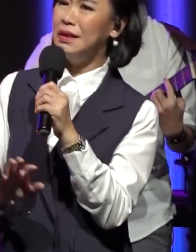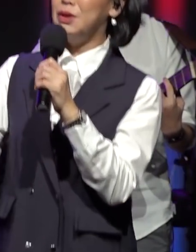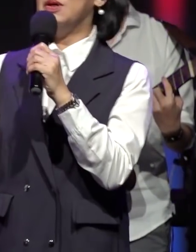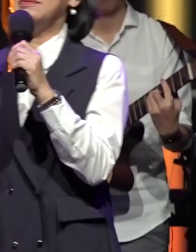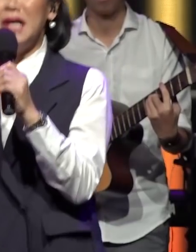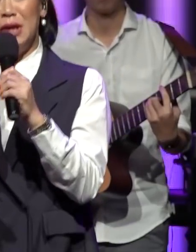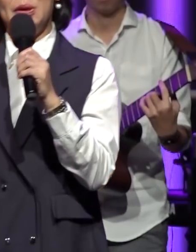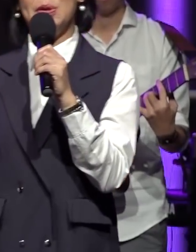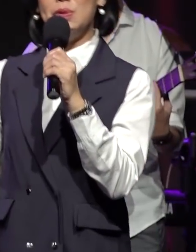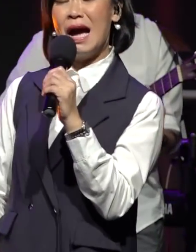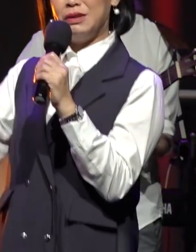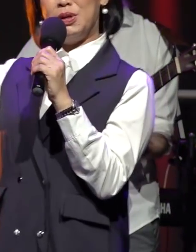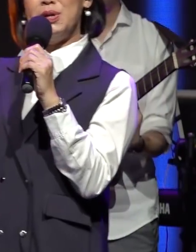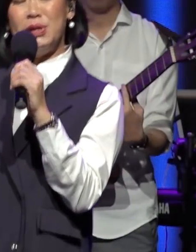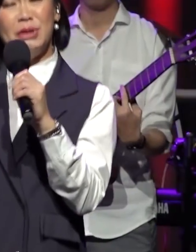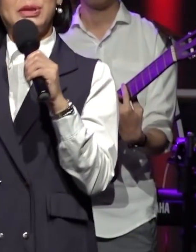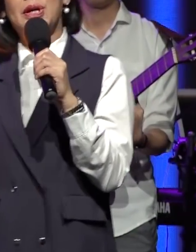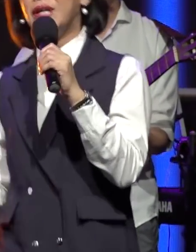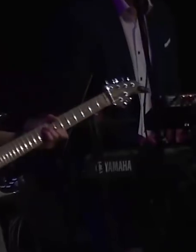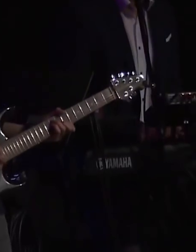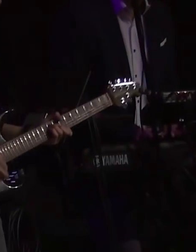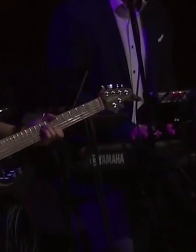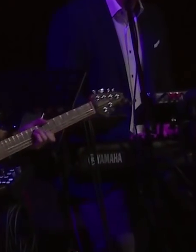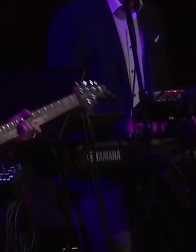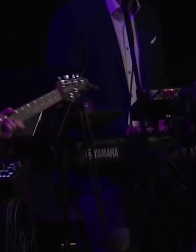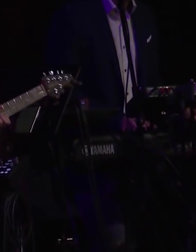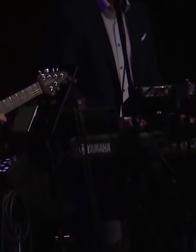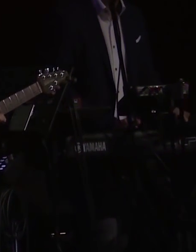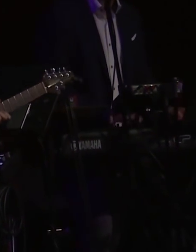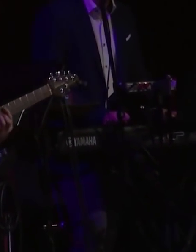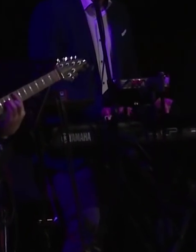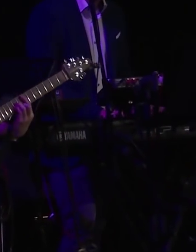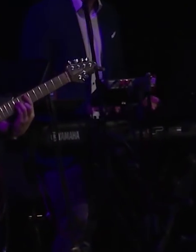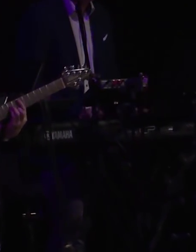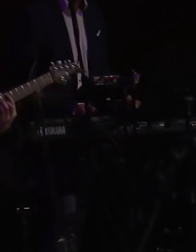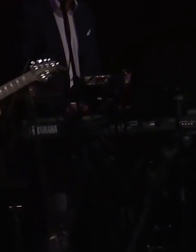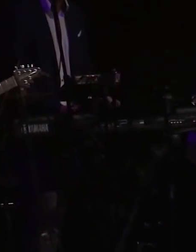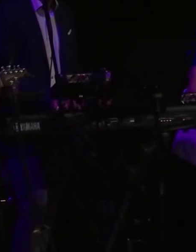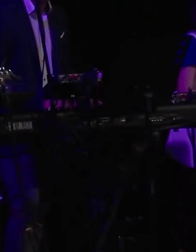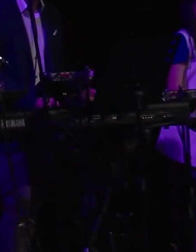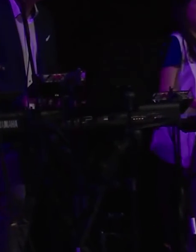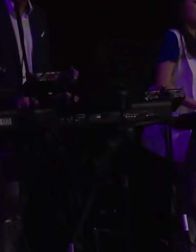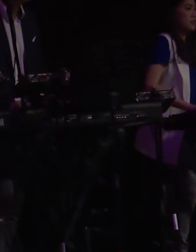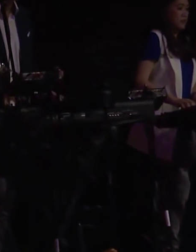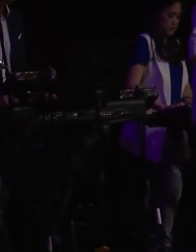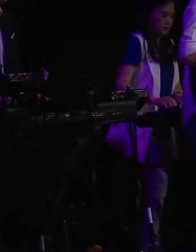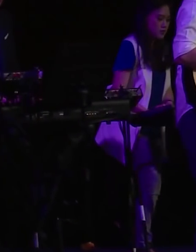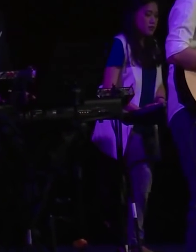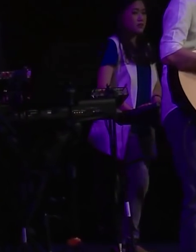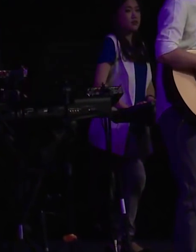ku hidup di luar tutur kata firman-Mu